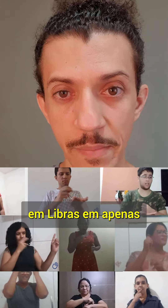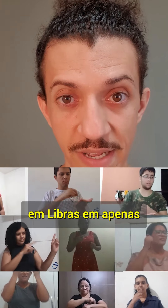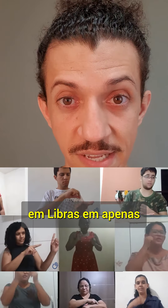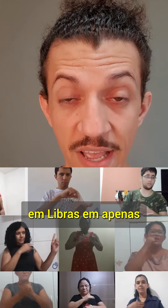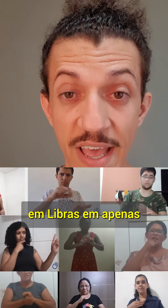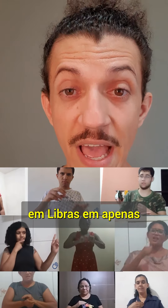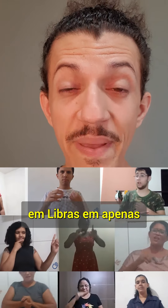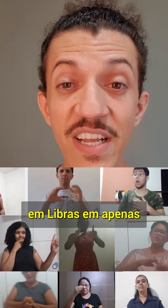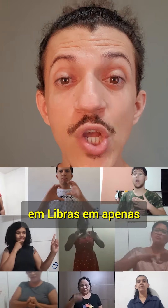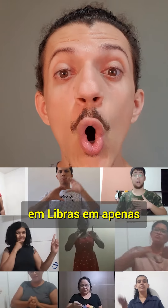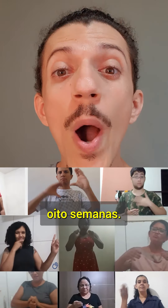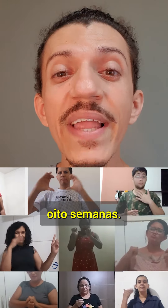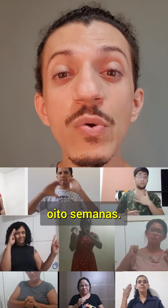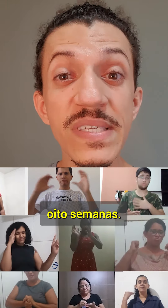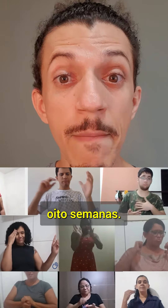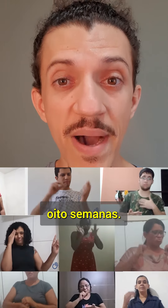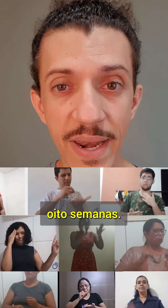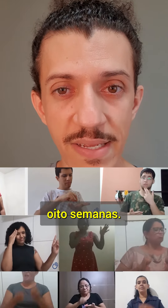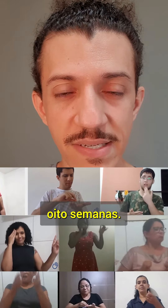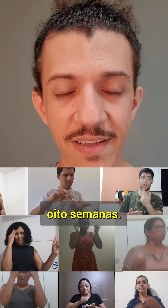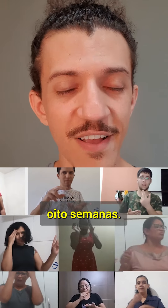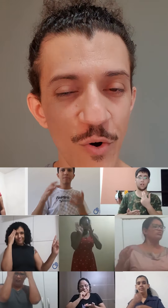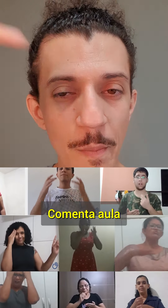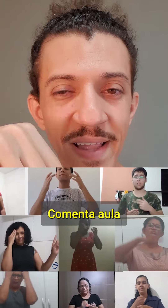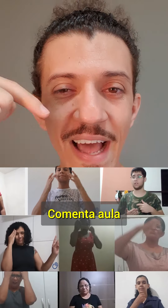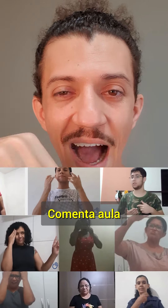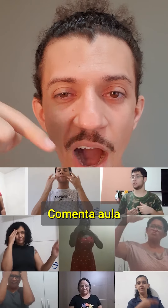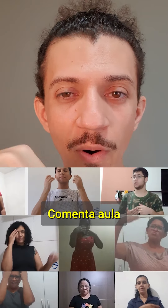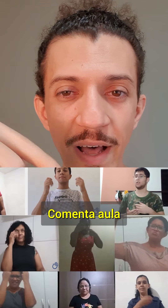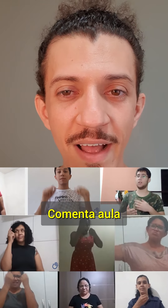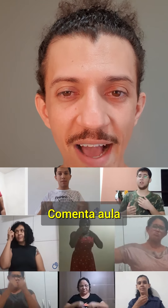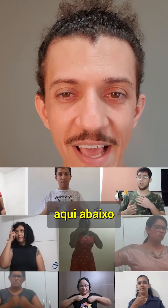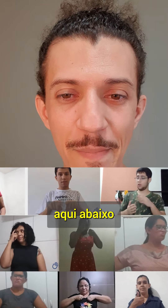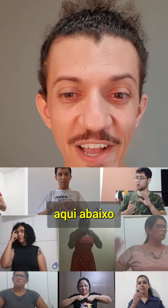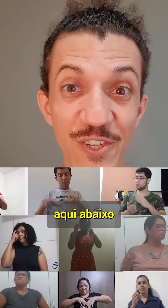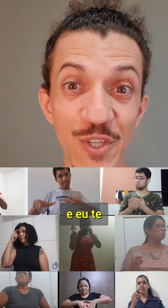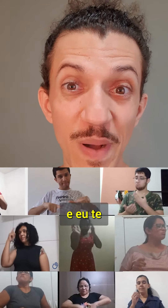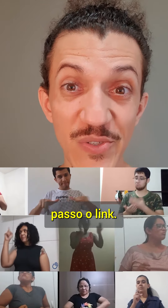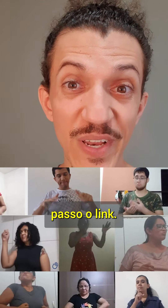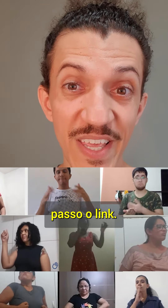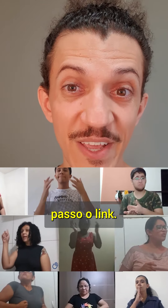Libras em apenas oito semanas? Comenta aula aqui abaixo que eu te passo o link.